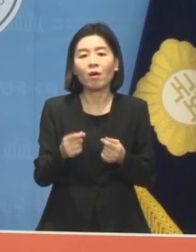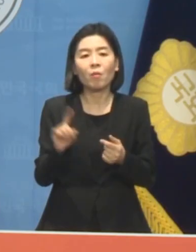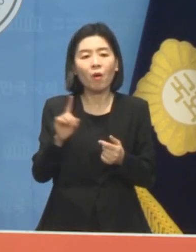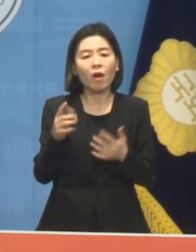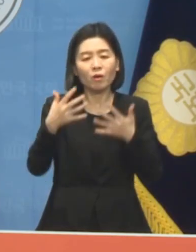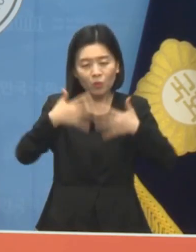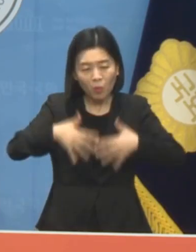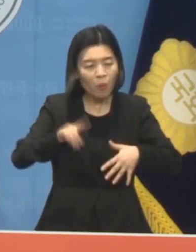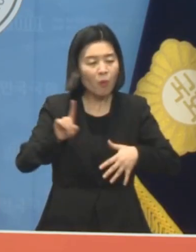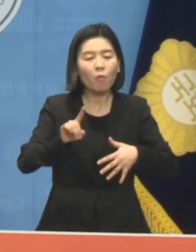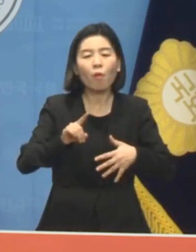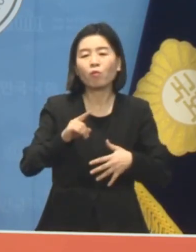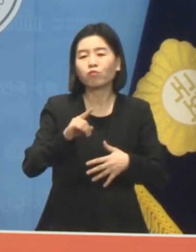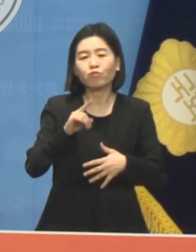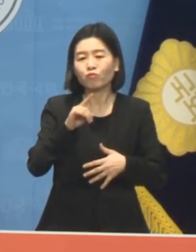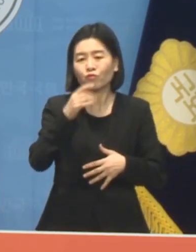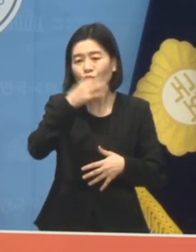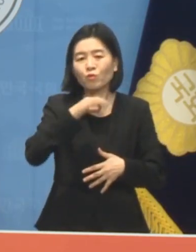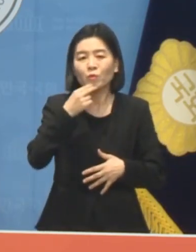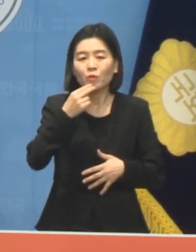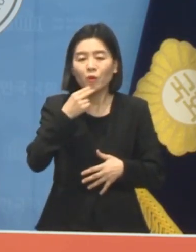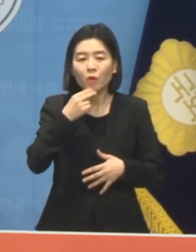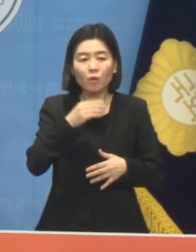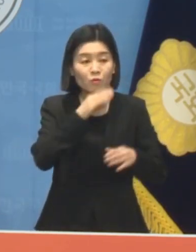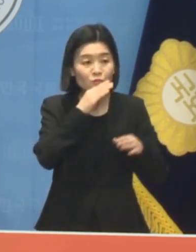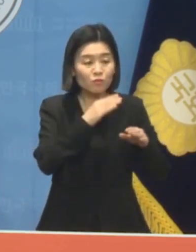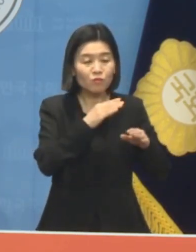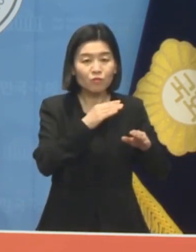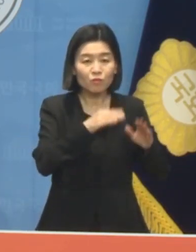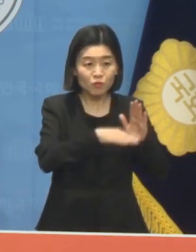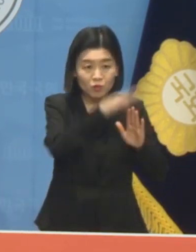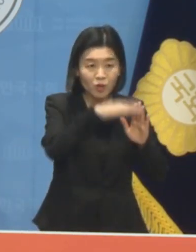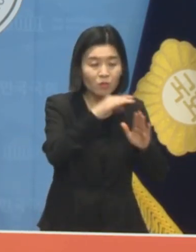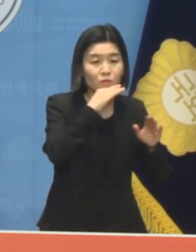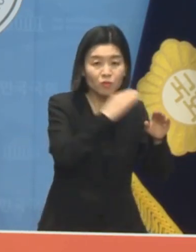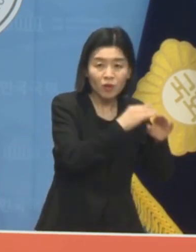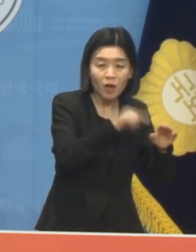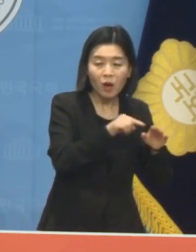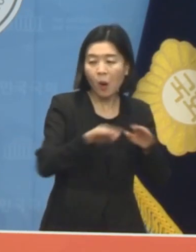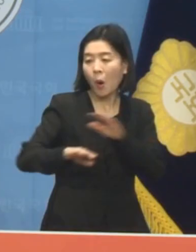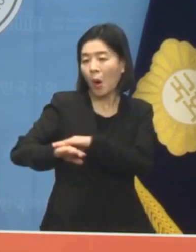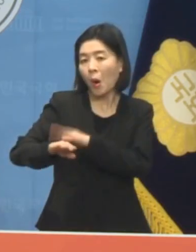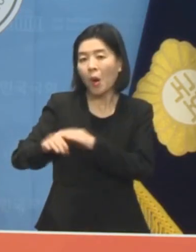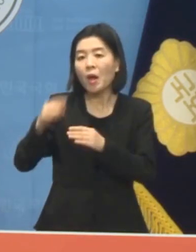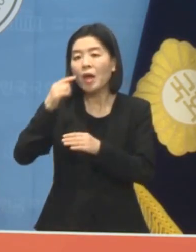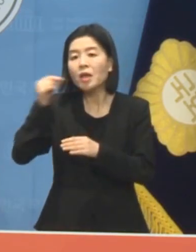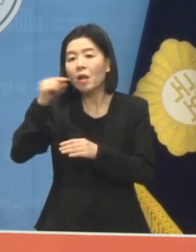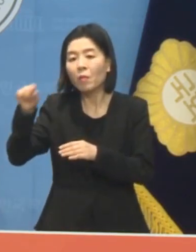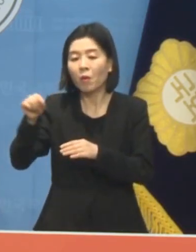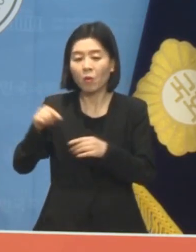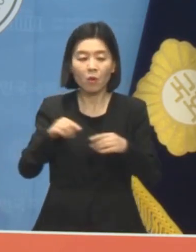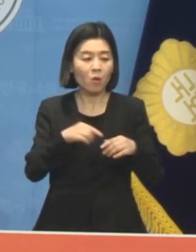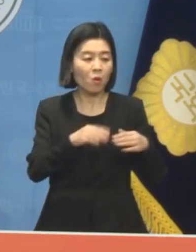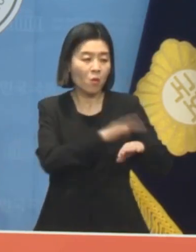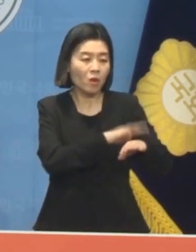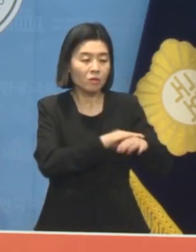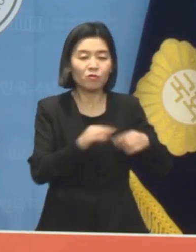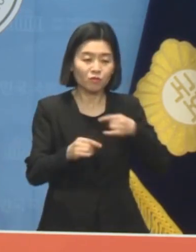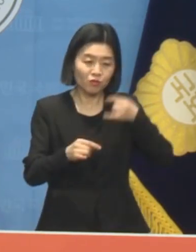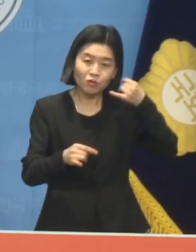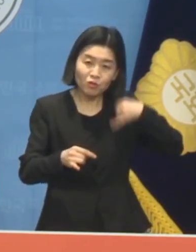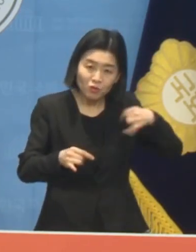불리한 나라가 없습니다. 북쪽은 북한이, 오른쪽은 일본이, 왼쪽은 중국이,